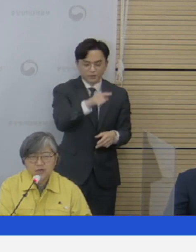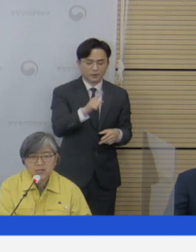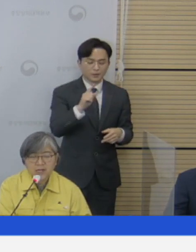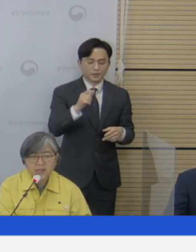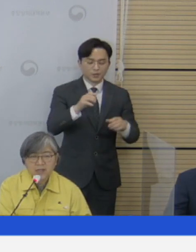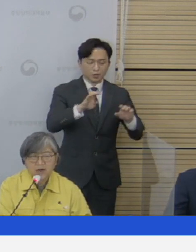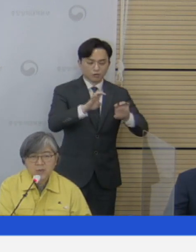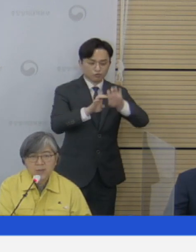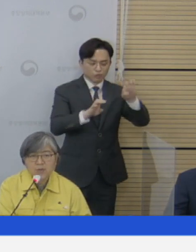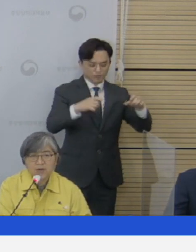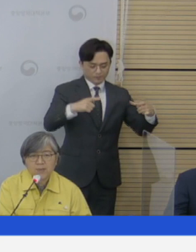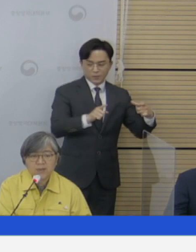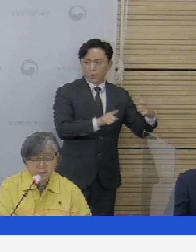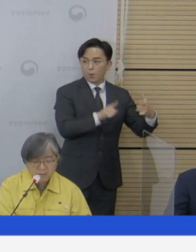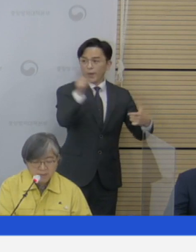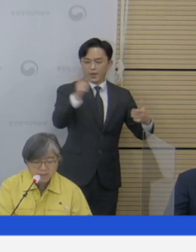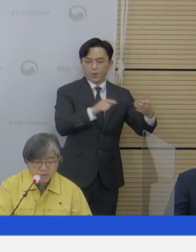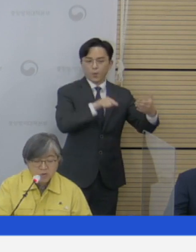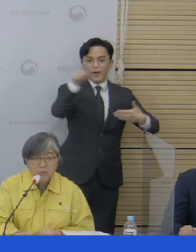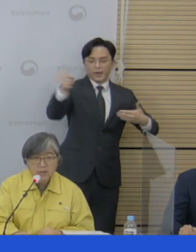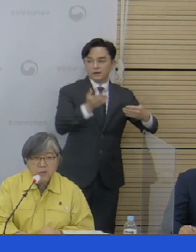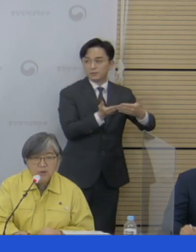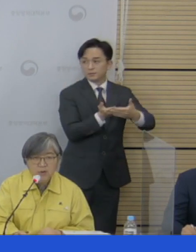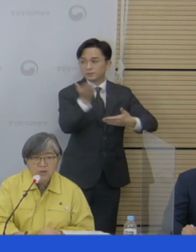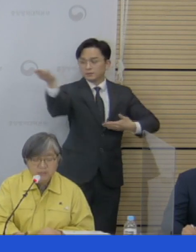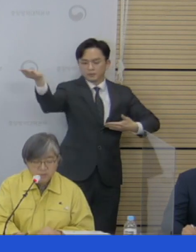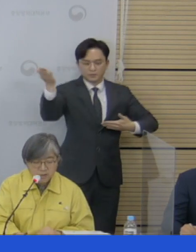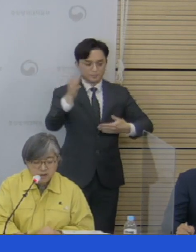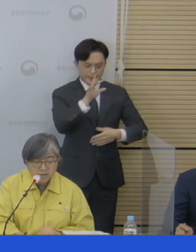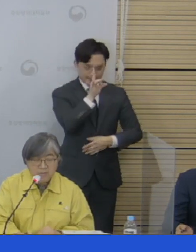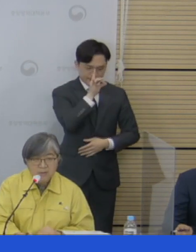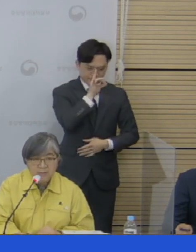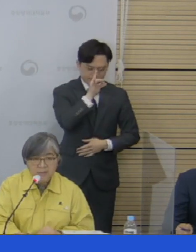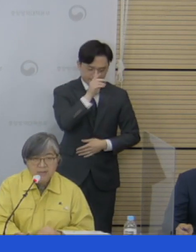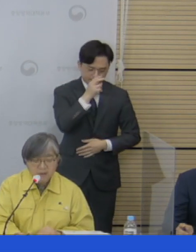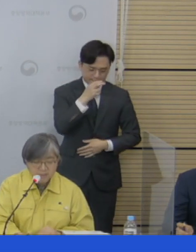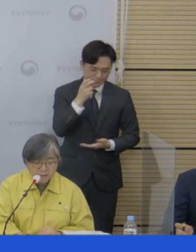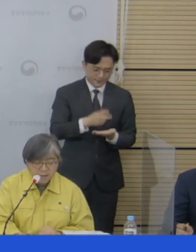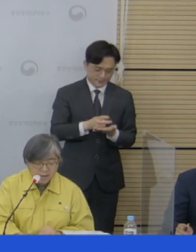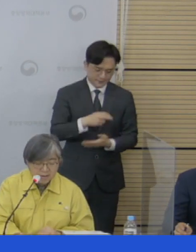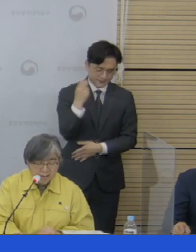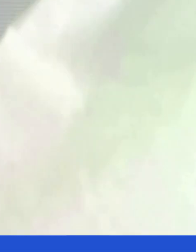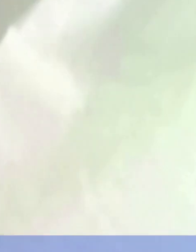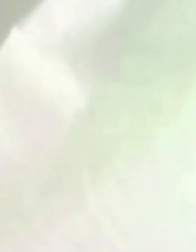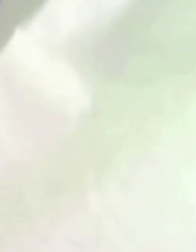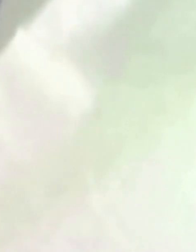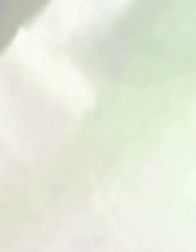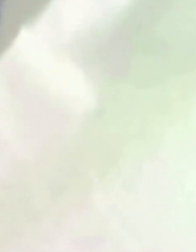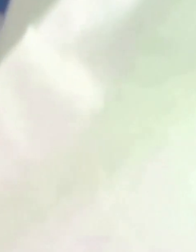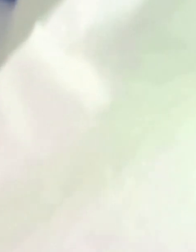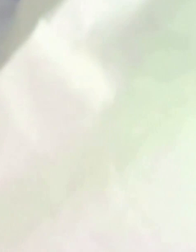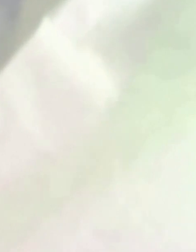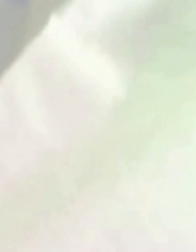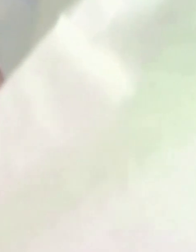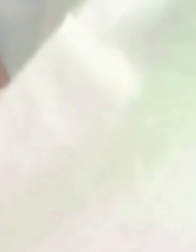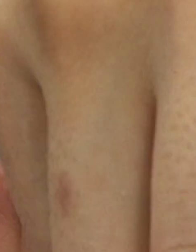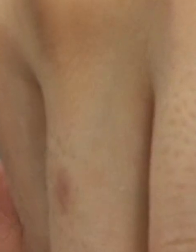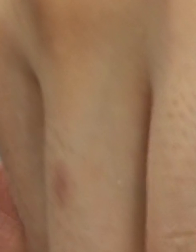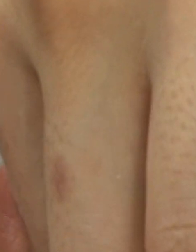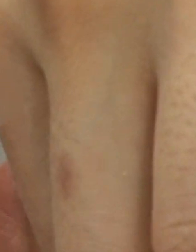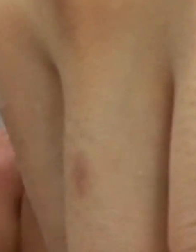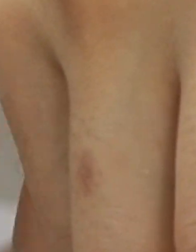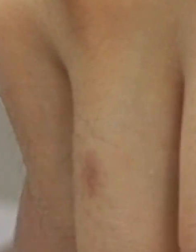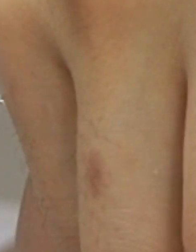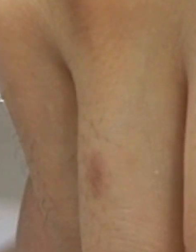수출을 중단하겠다라고 발표를 하면서 백신 수급이 계속 어려워지고 있는 것은 맞는 상황입니다. 방역 당국은